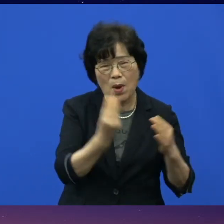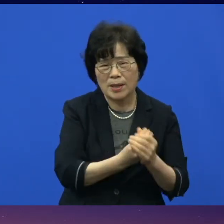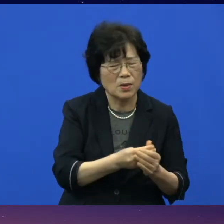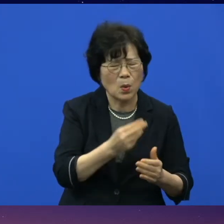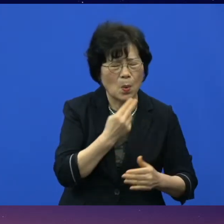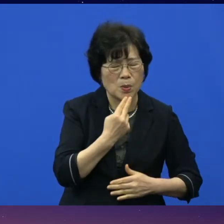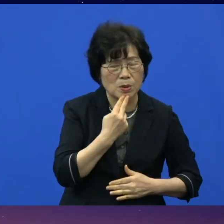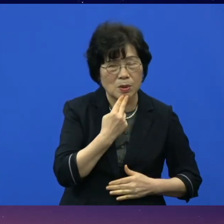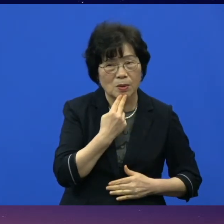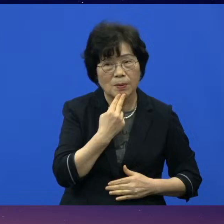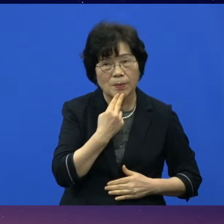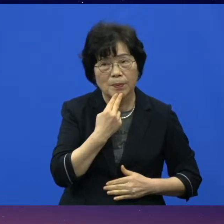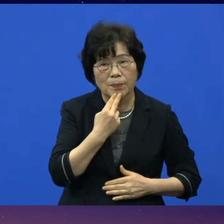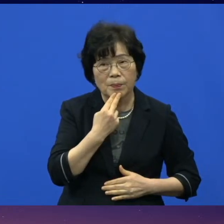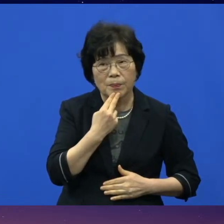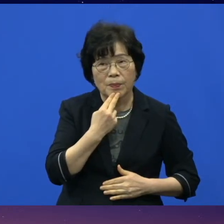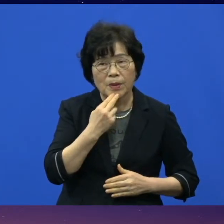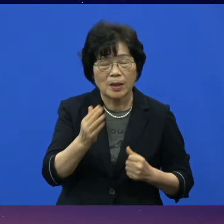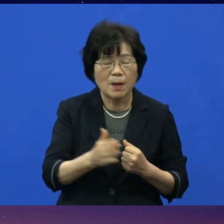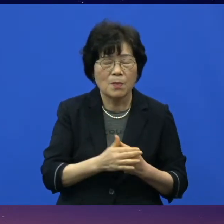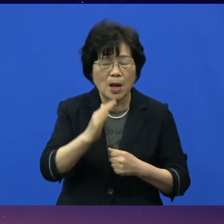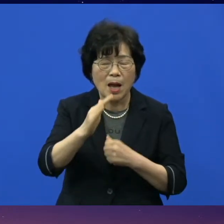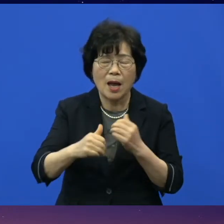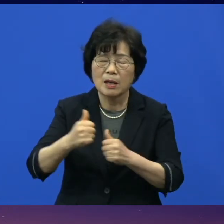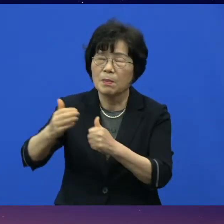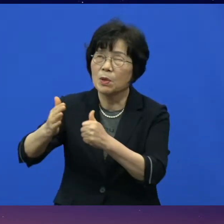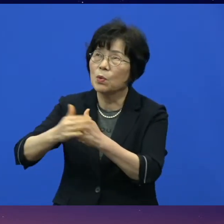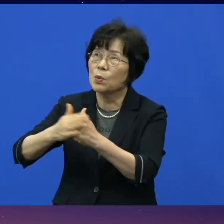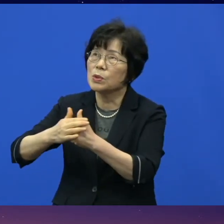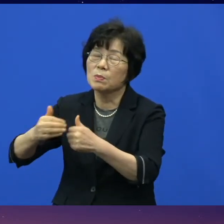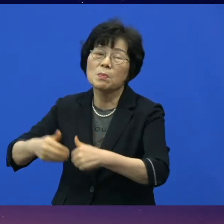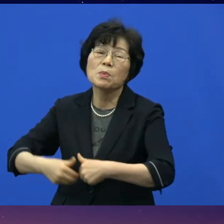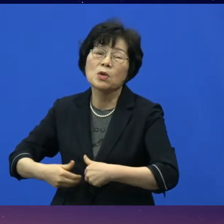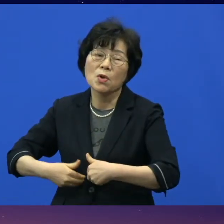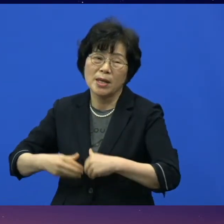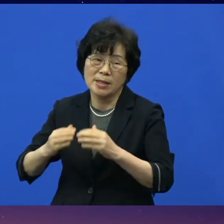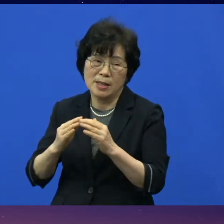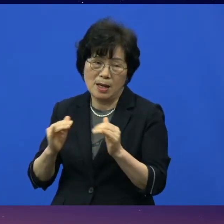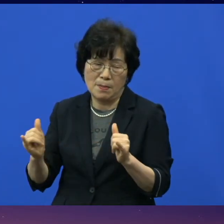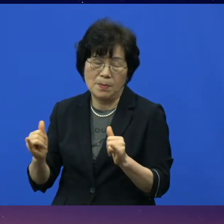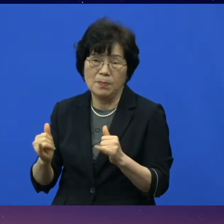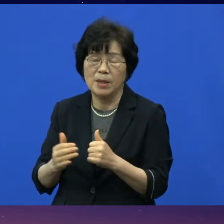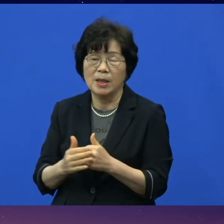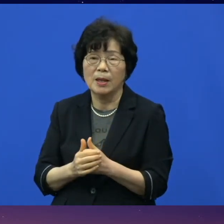않아요. 그래서 우리는 날마다 하나님의 도우심이 필요합니다.